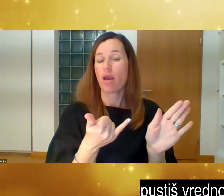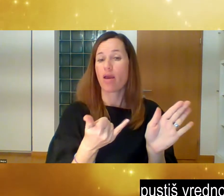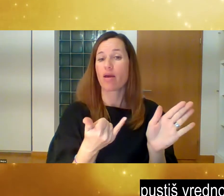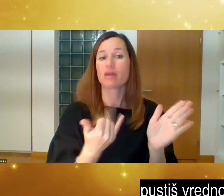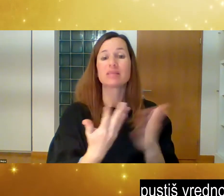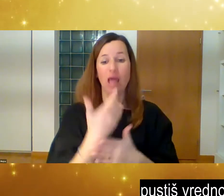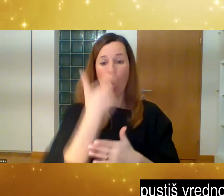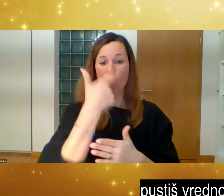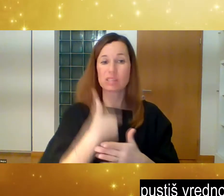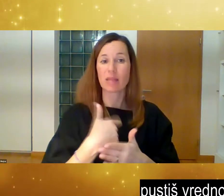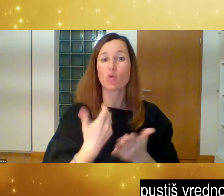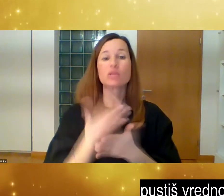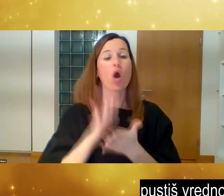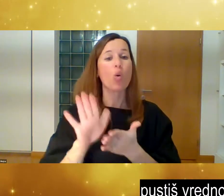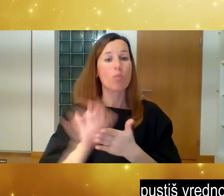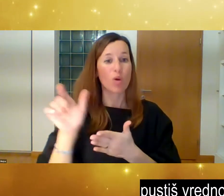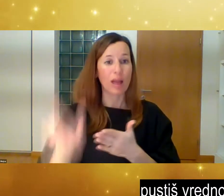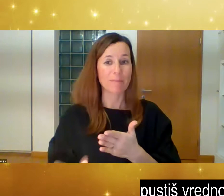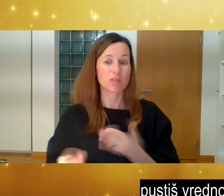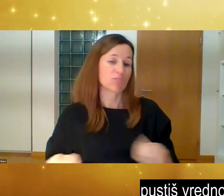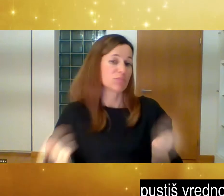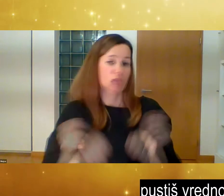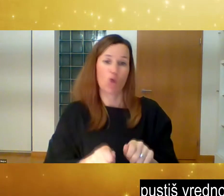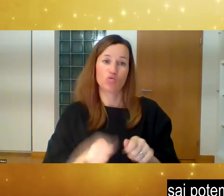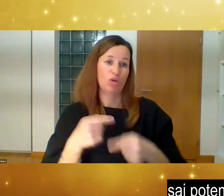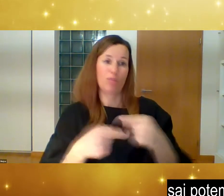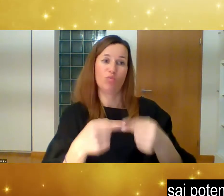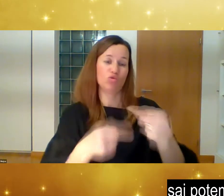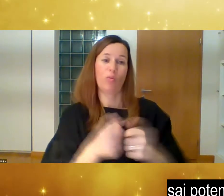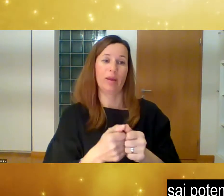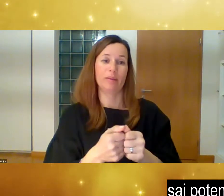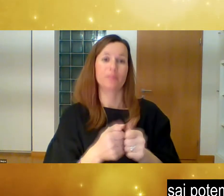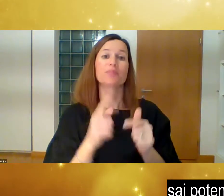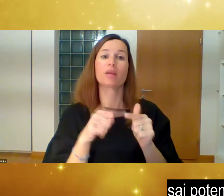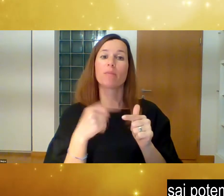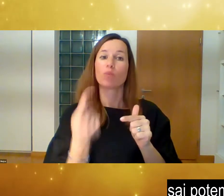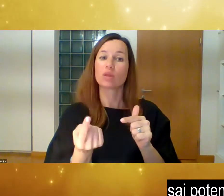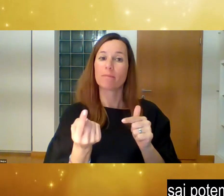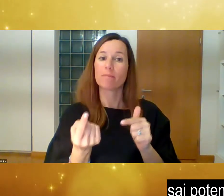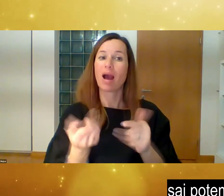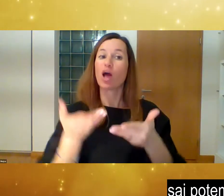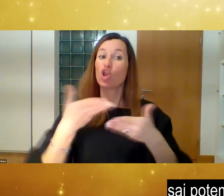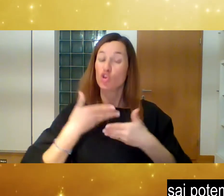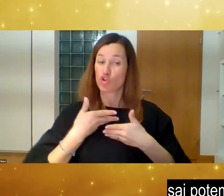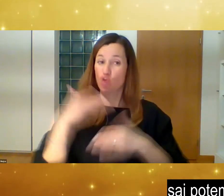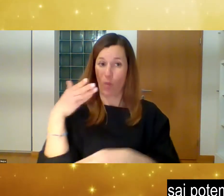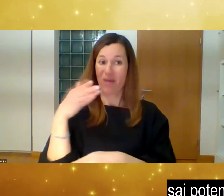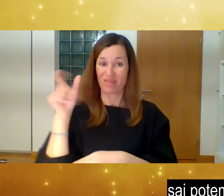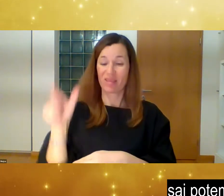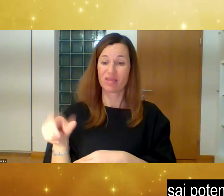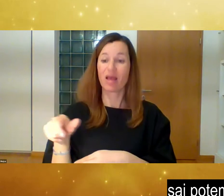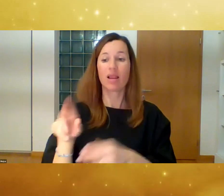osebo, uporabnika, zaključen postopek. Ker potem sam dobavitelj ureja